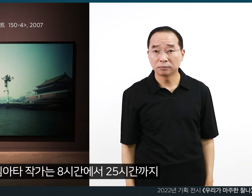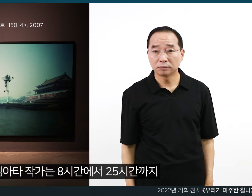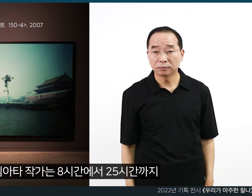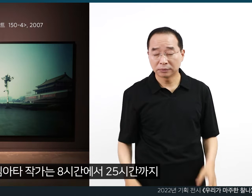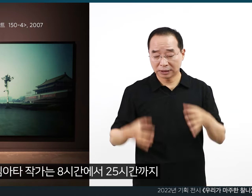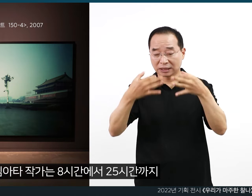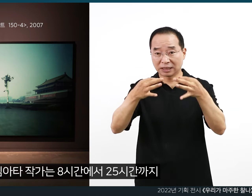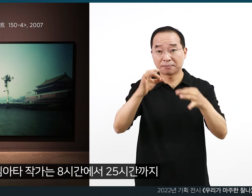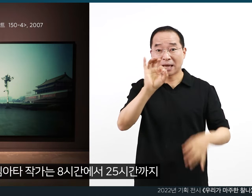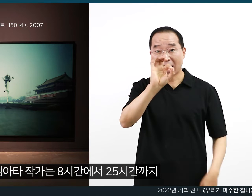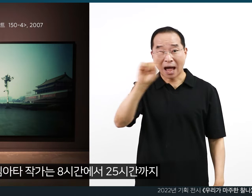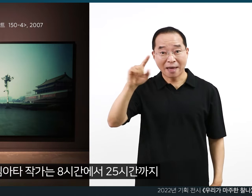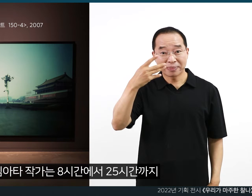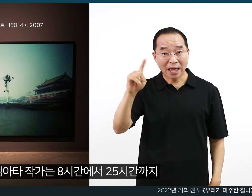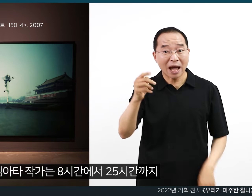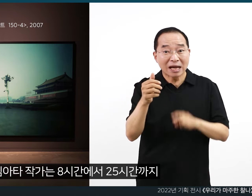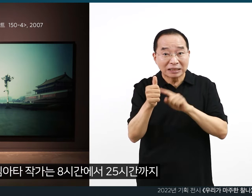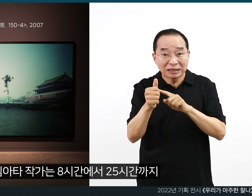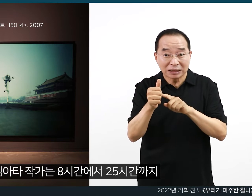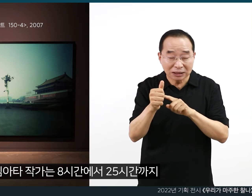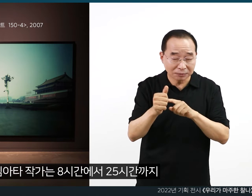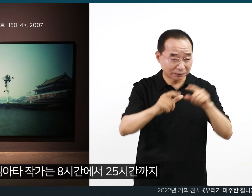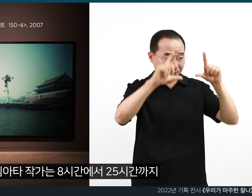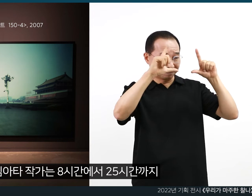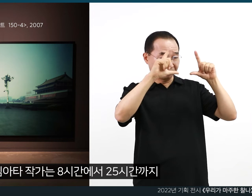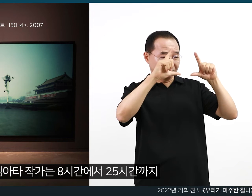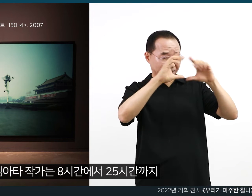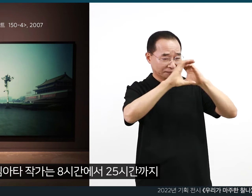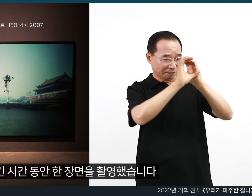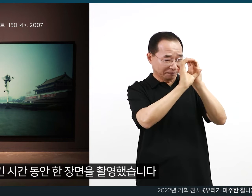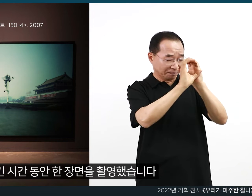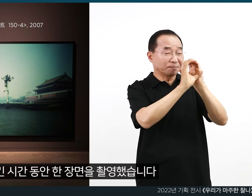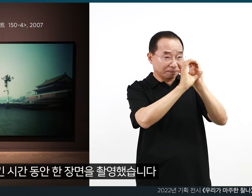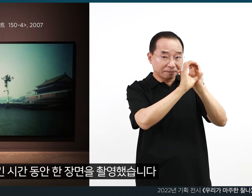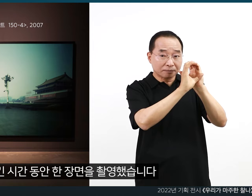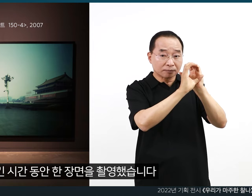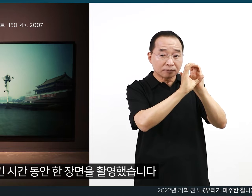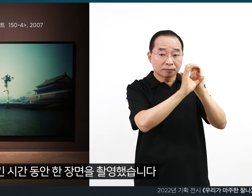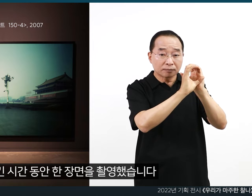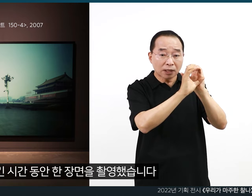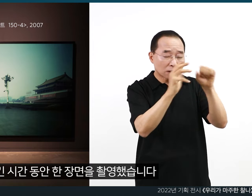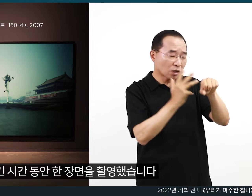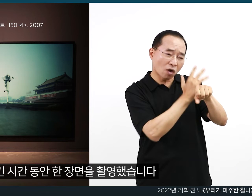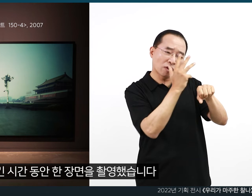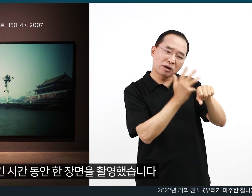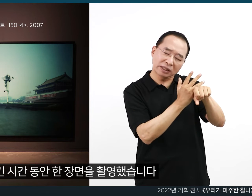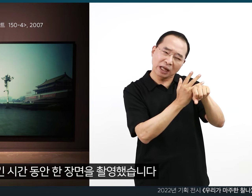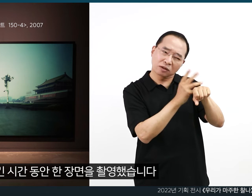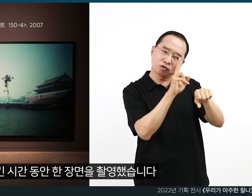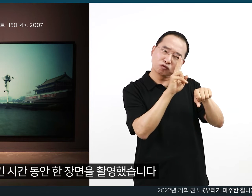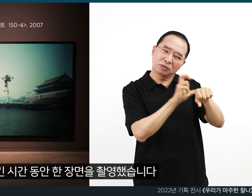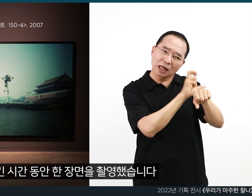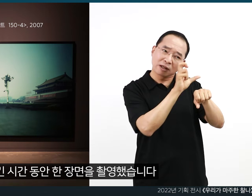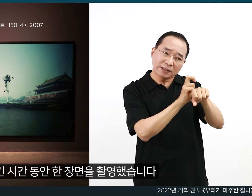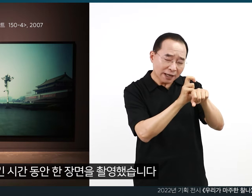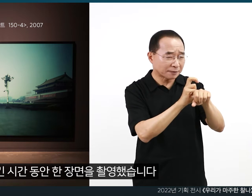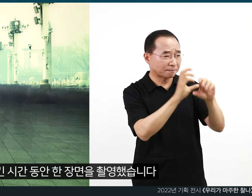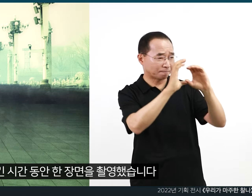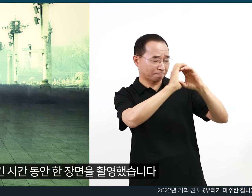김아타 작가는 8시간에서 25시간까지 긴 시간 동안 한 장면을